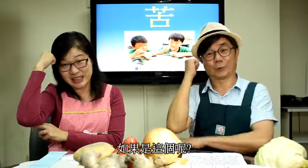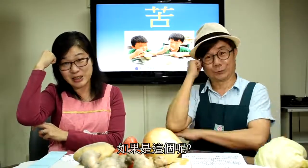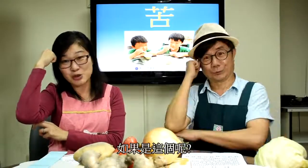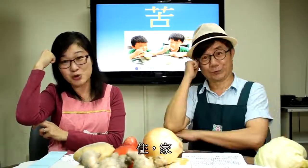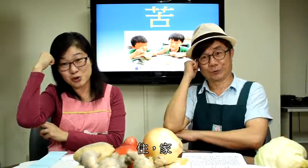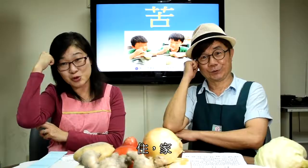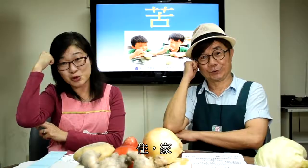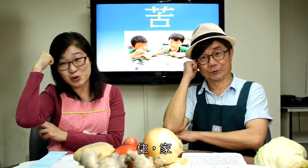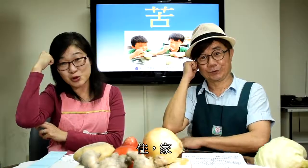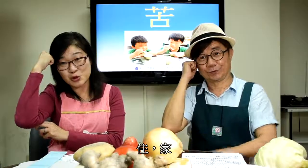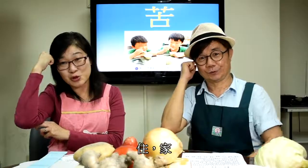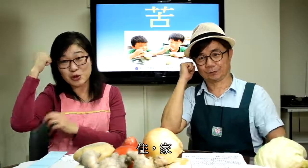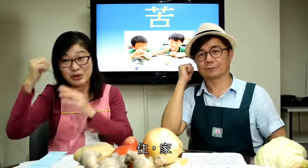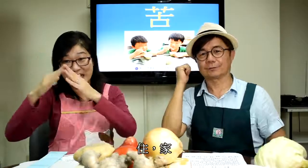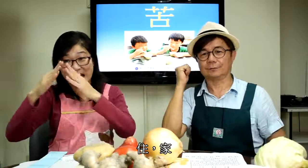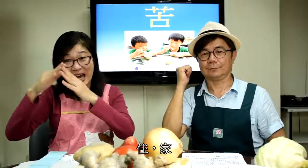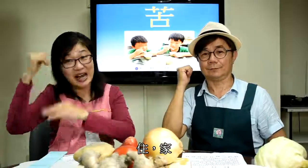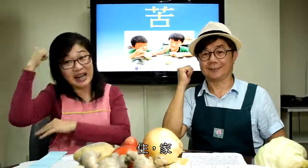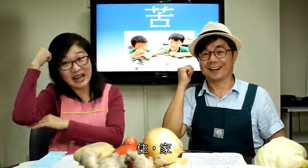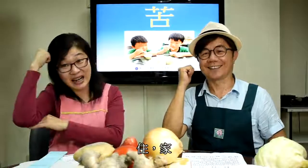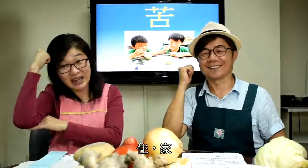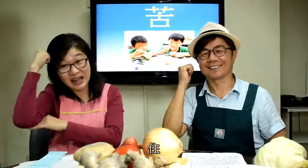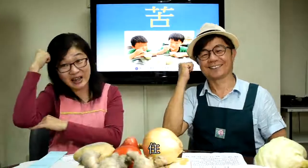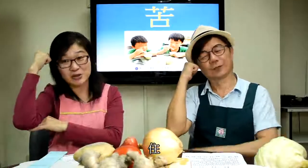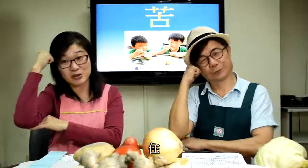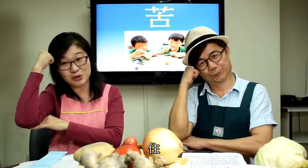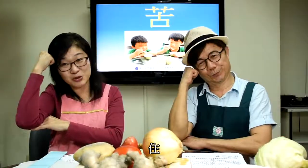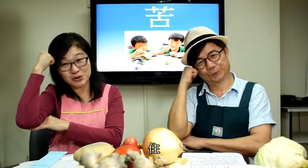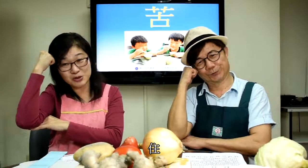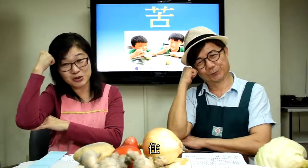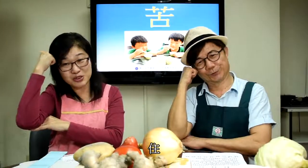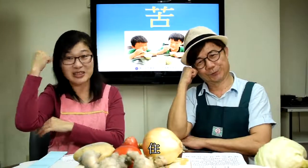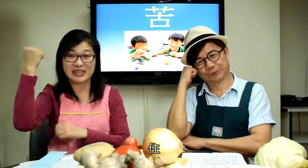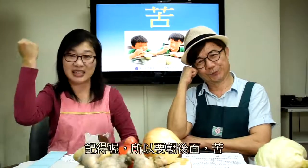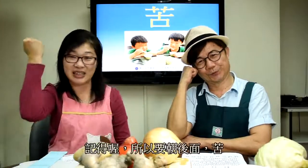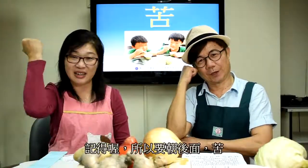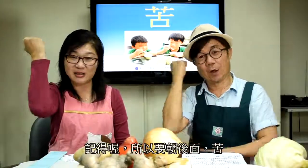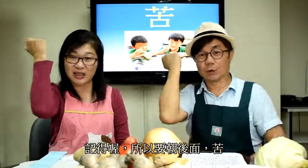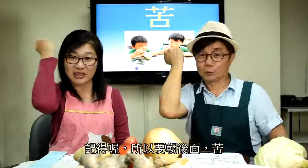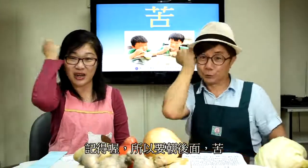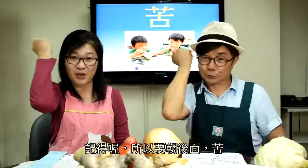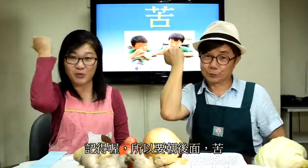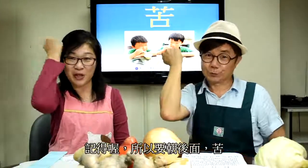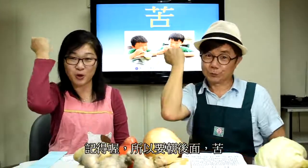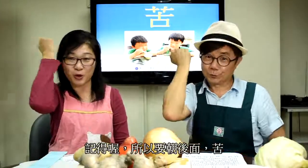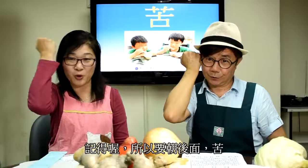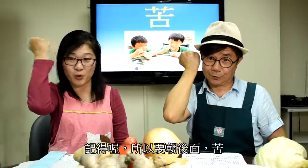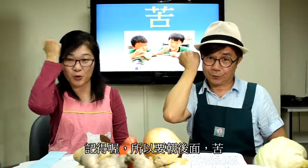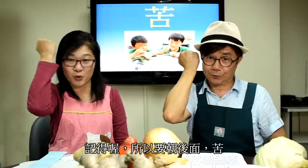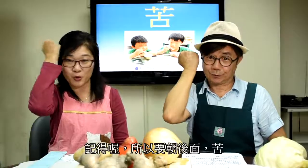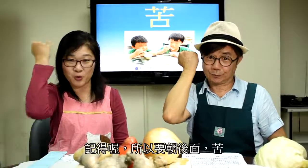住家，好，住，记得哦，所以要朝后面苦。